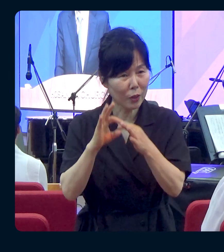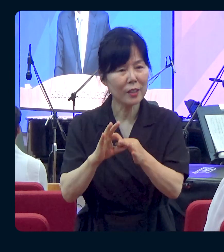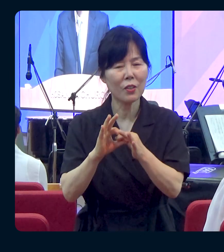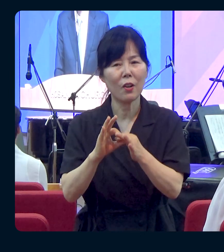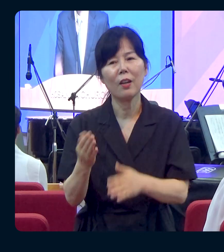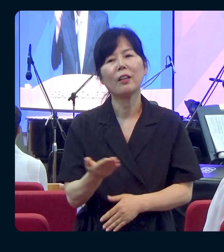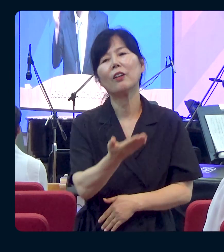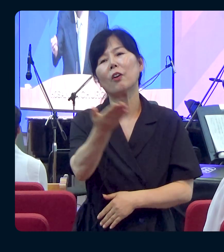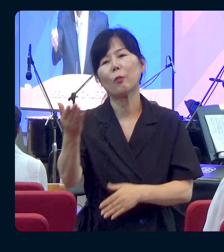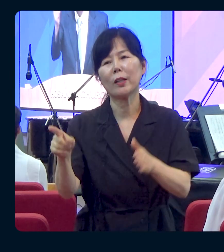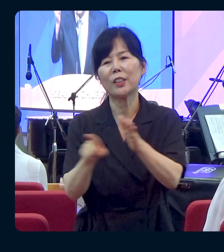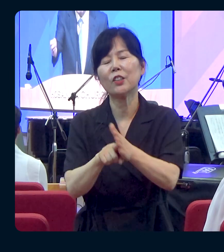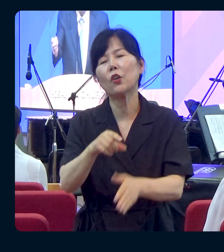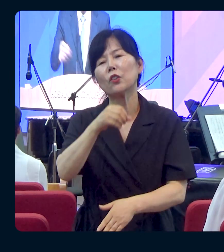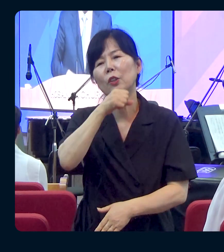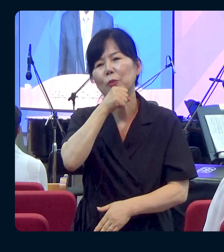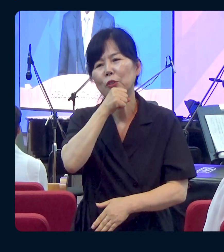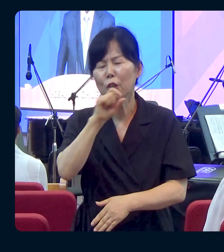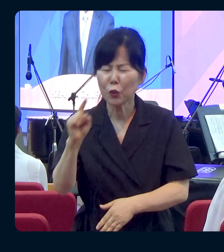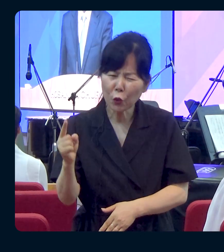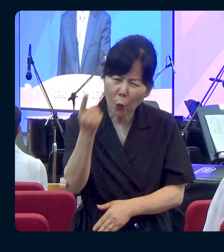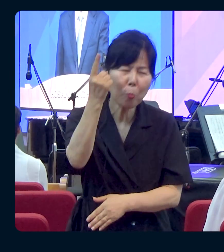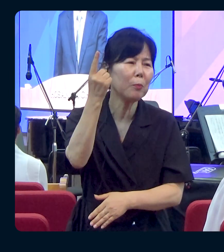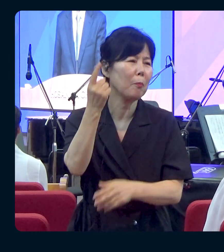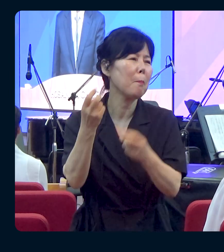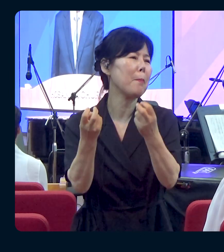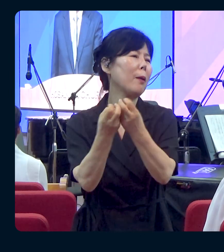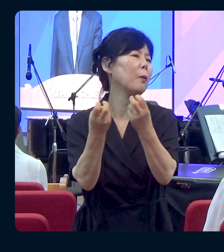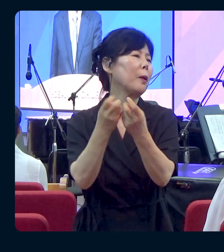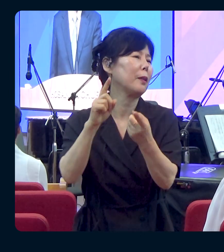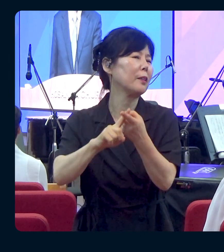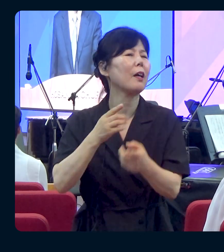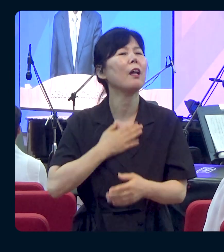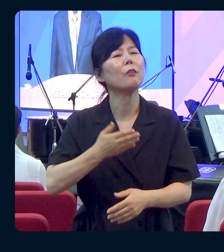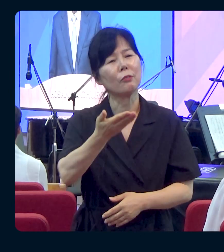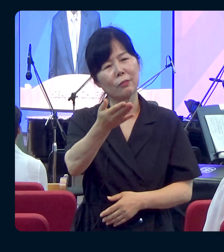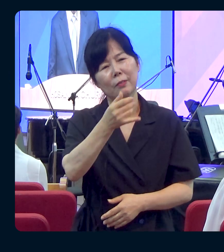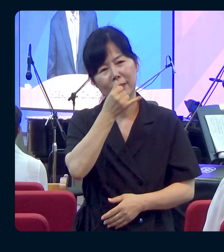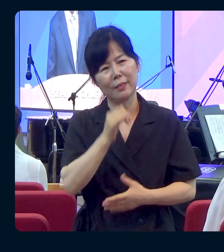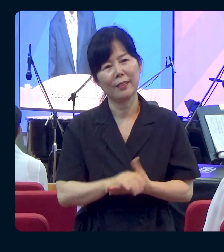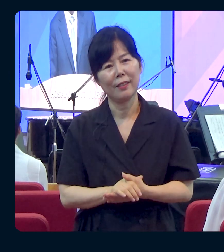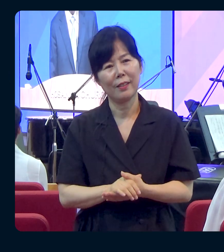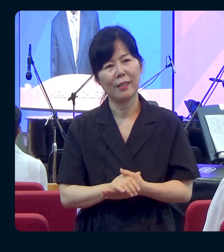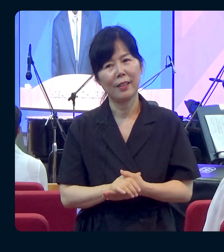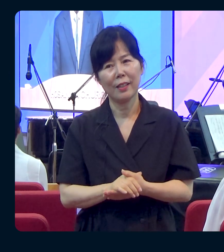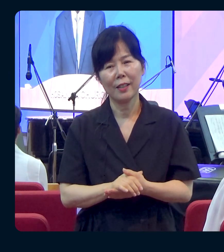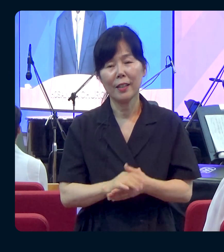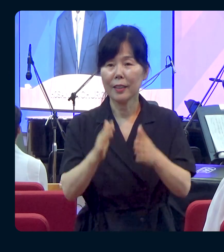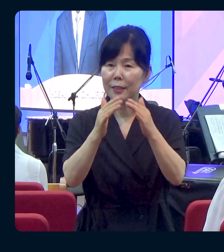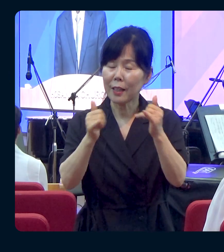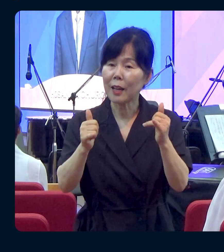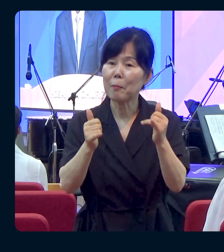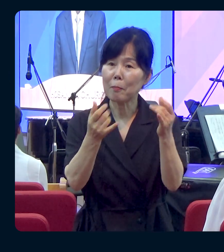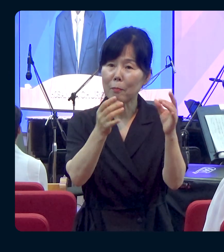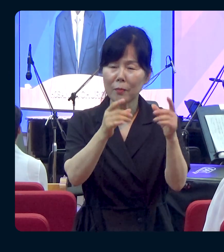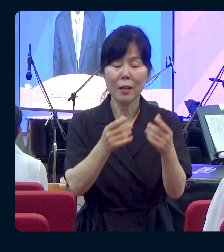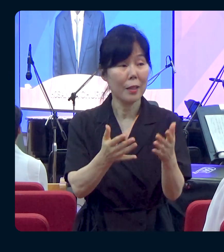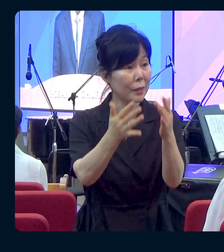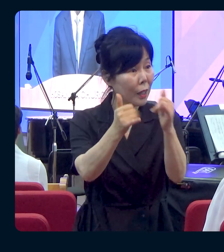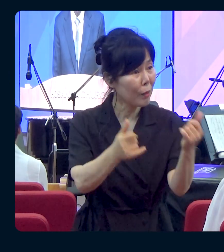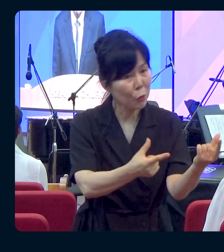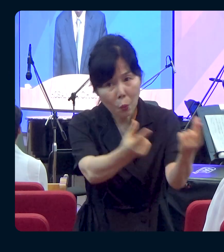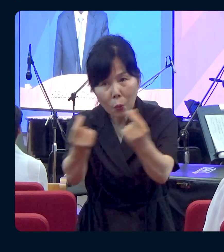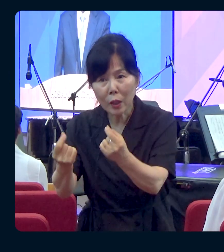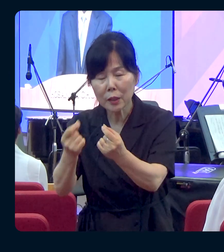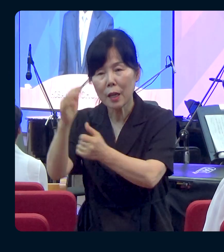성경은 바로 이 에피소드를 통해서 바로 그 이야기를 지금 우리한테 해주고 있는 거예요. 여러분,